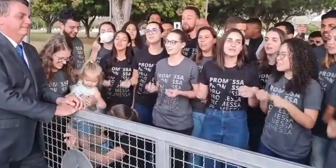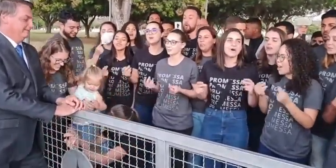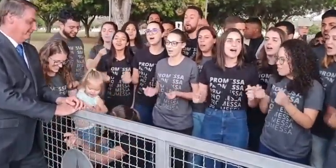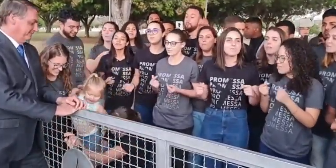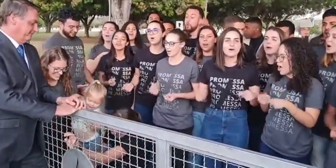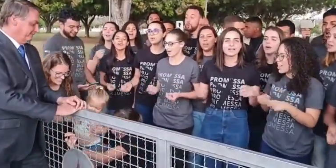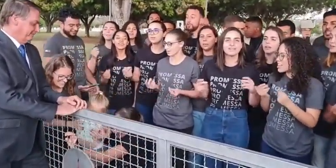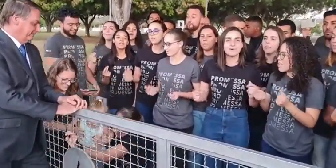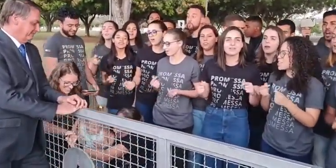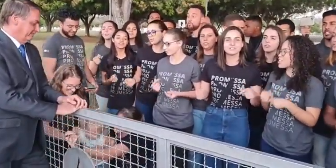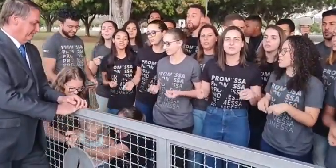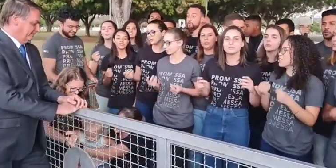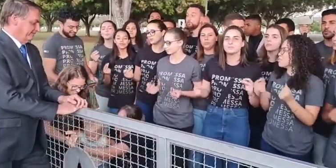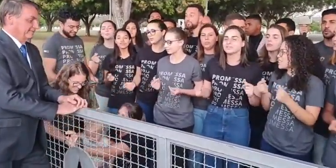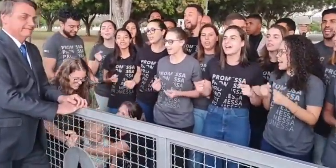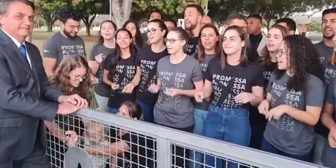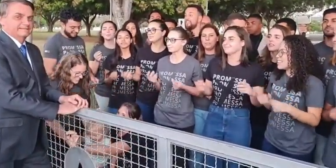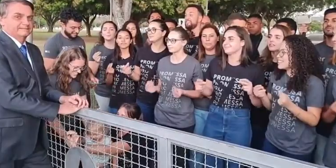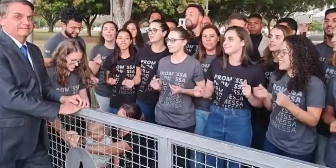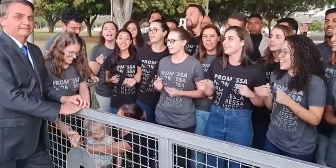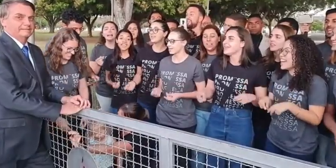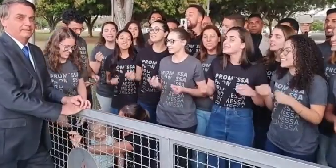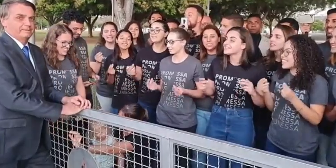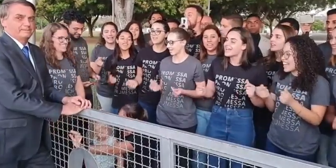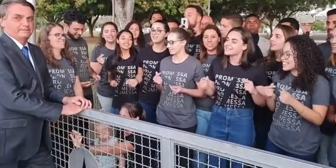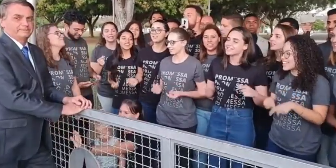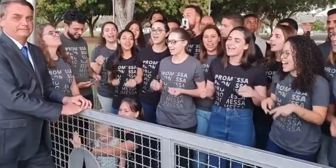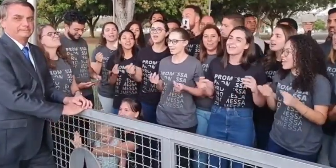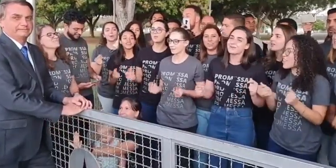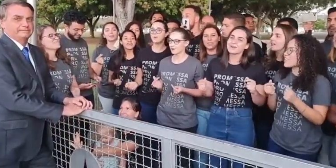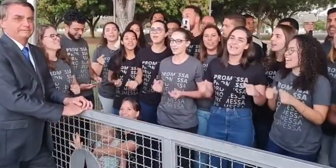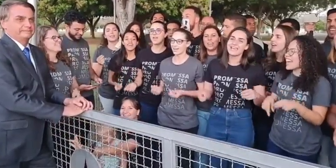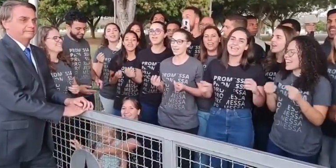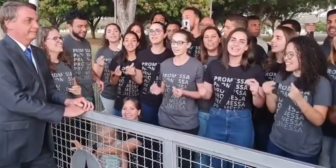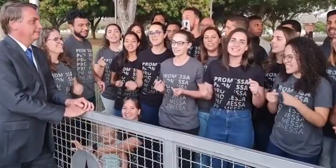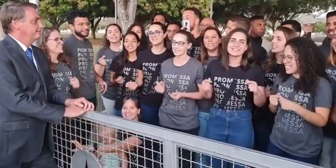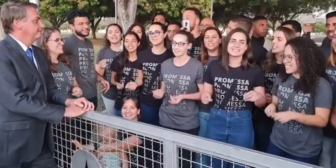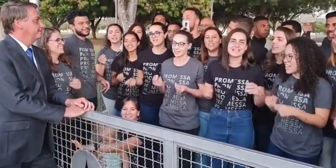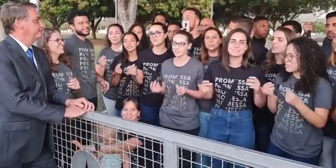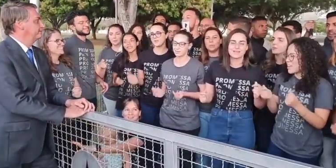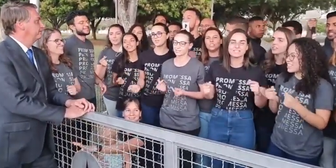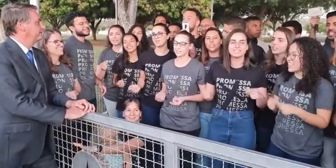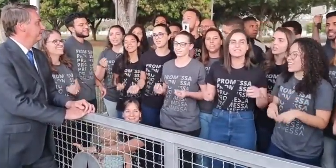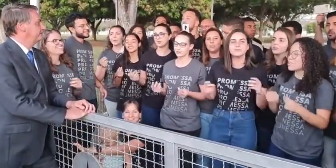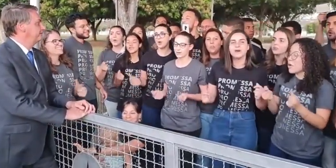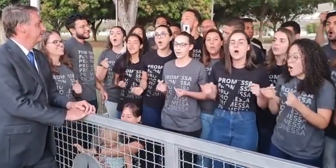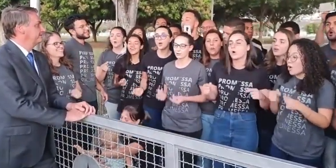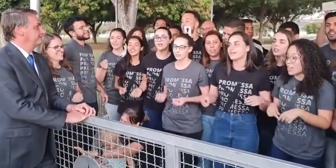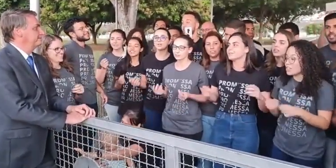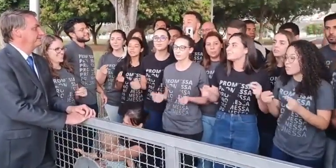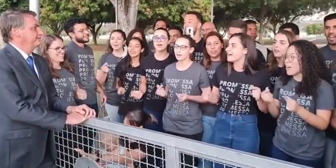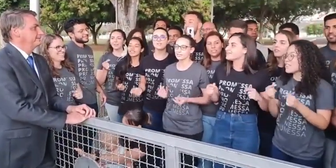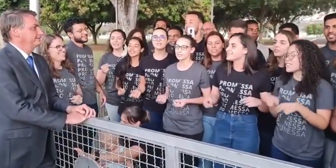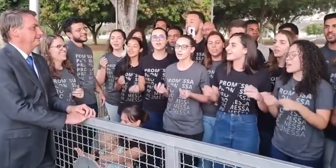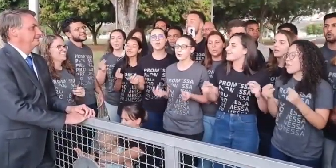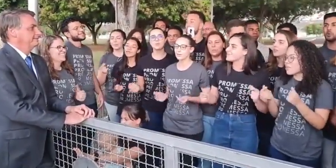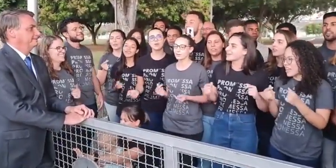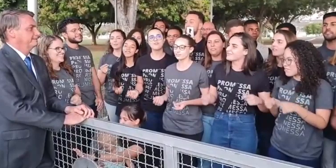do amor que pode tudo mudar. Se der de cara com alguém que se sente perdido, olhando pra você como quem faz